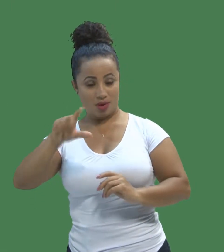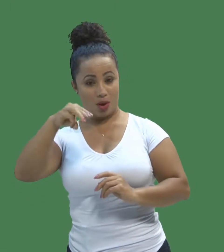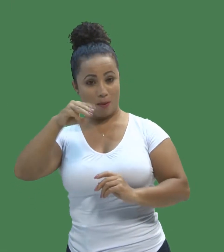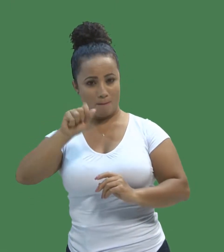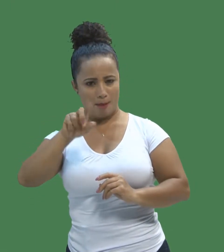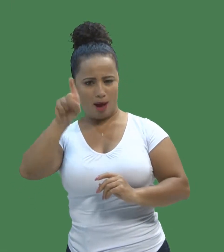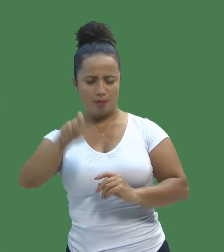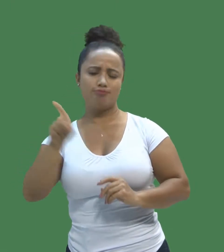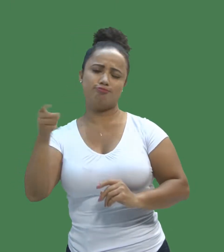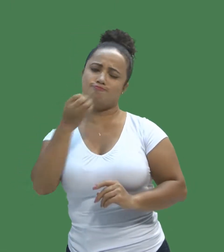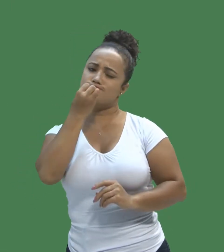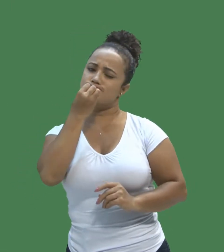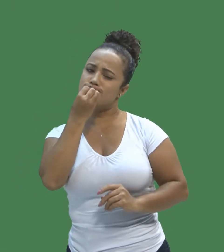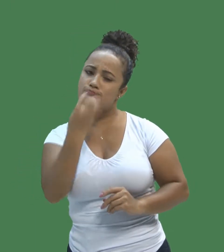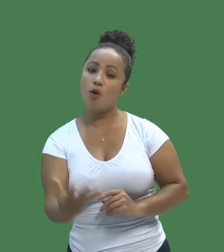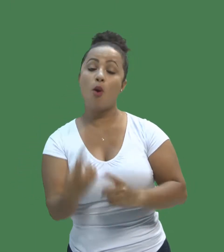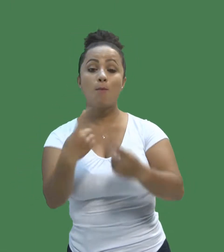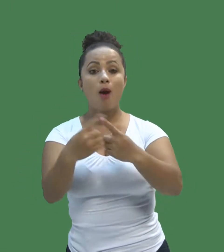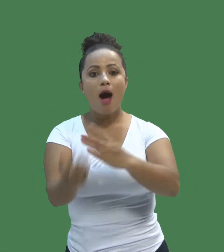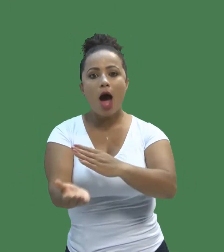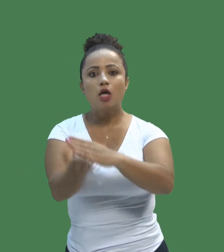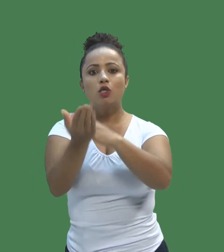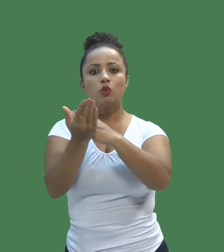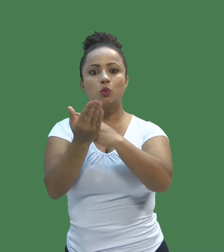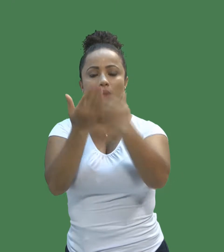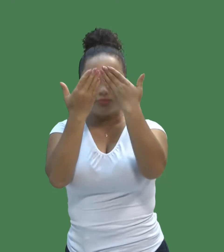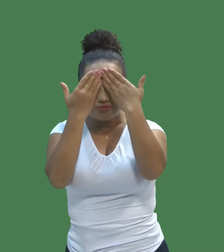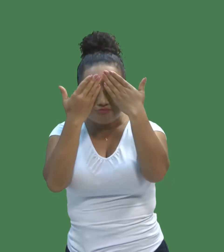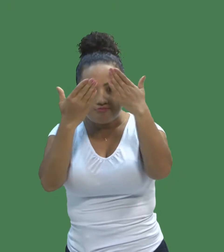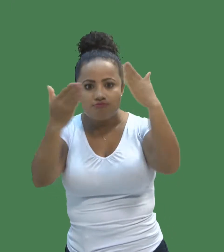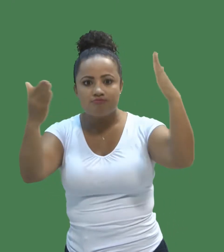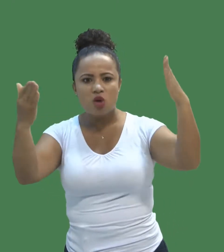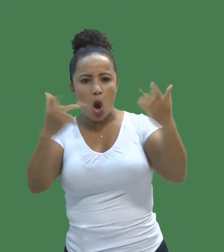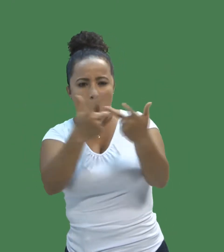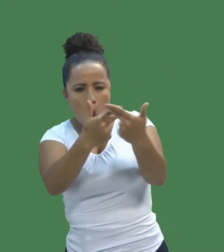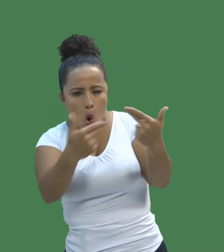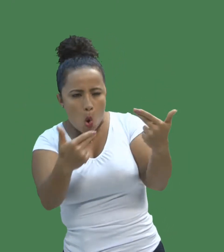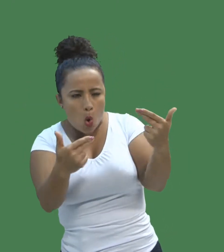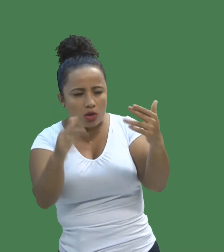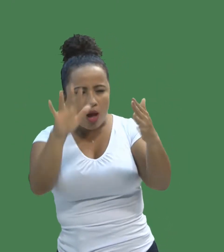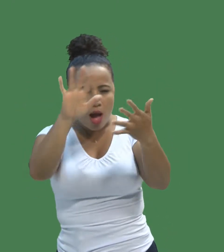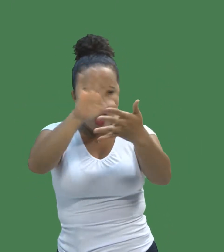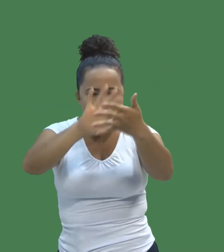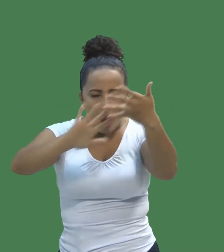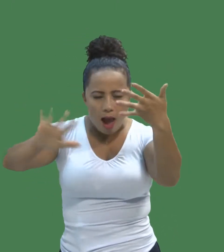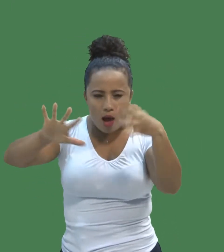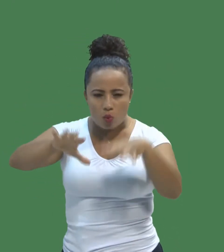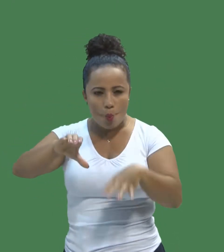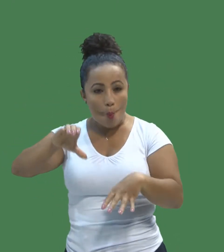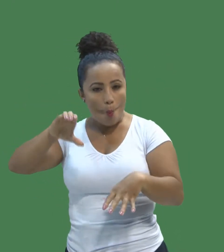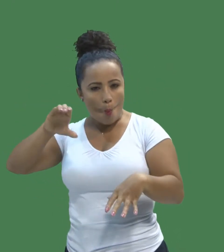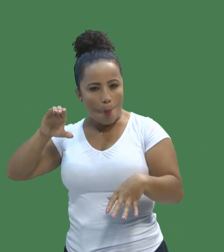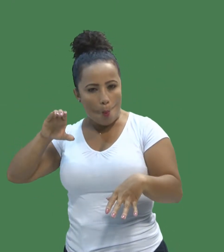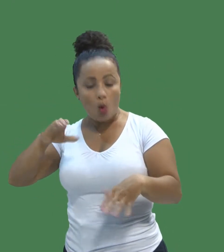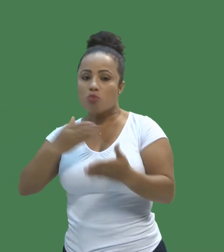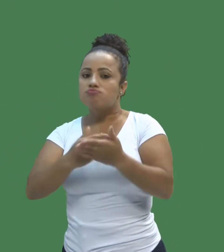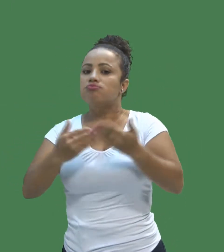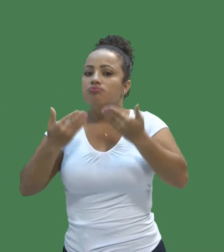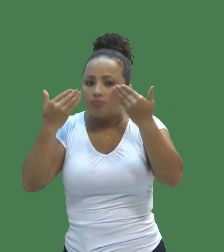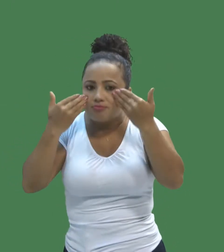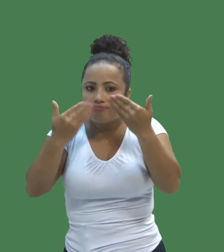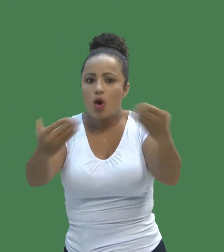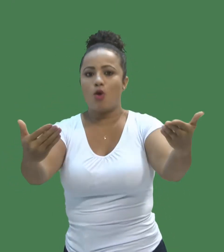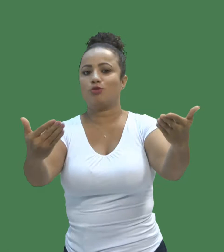nas instituições e ideologias que se formam no decorrer dos tempos,